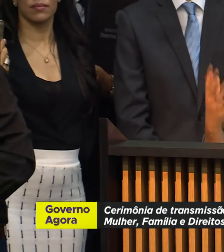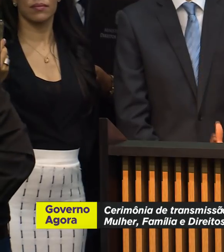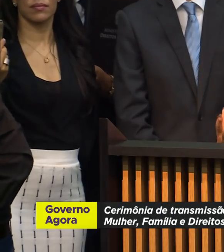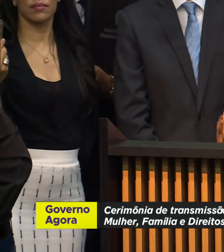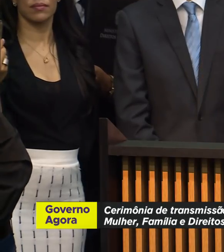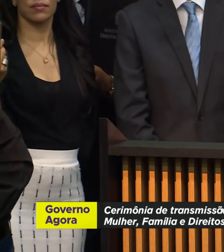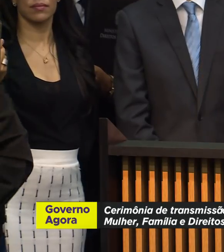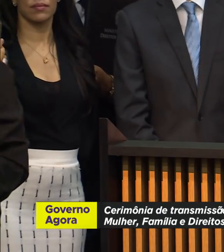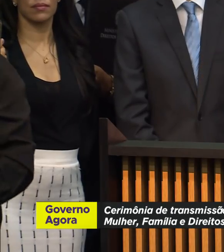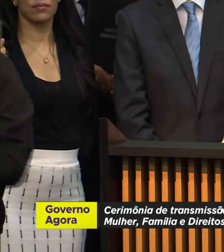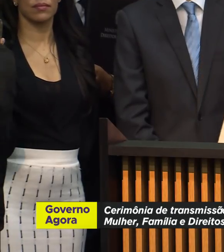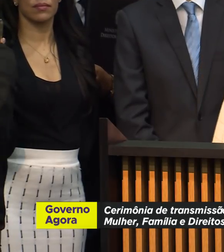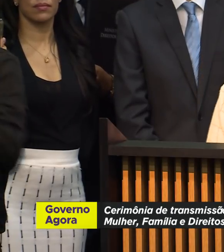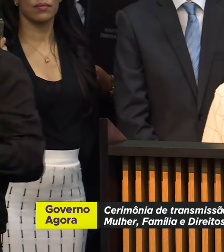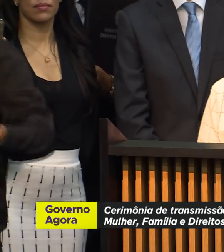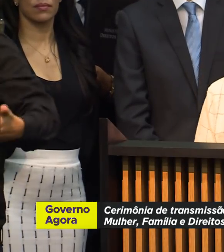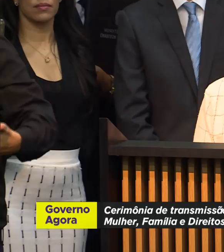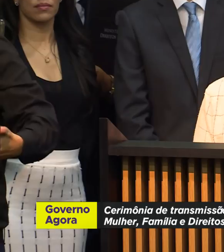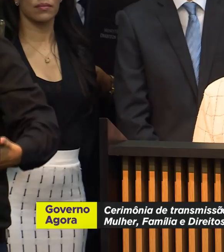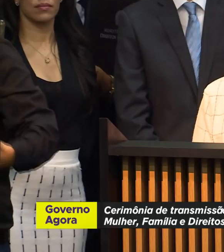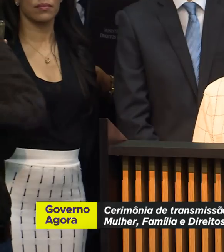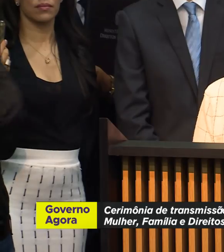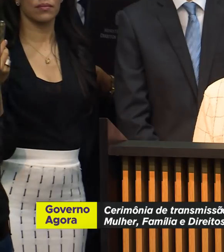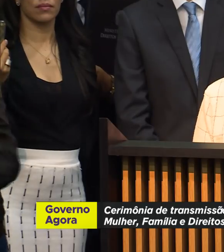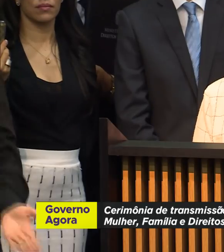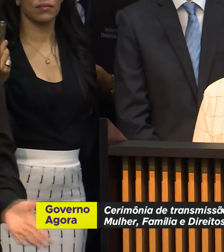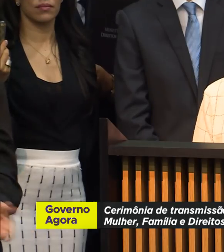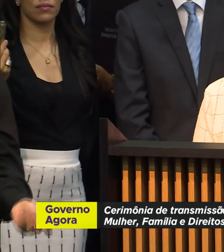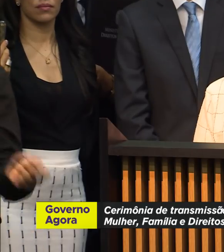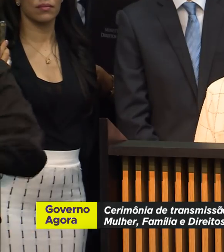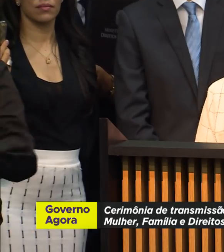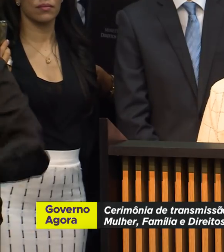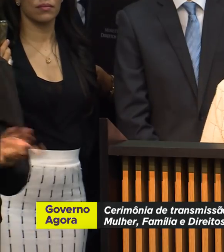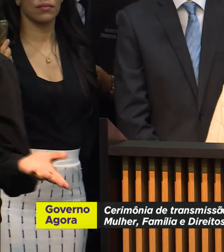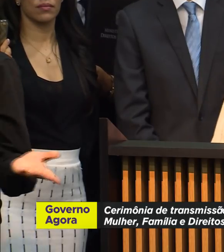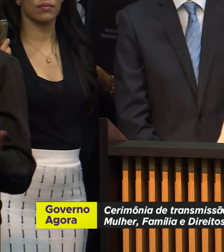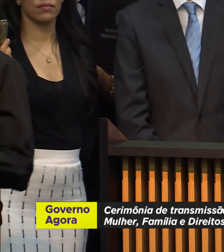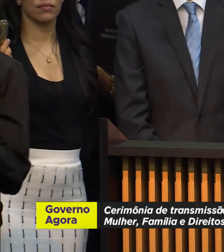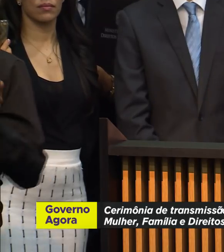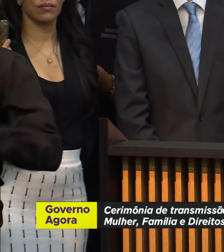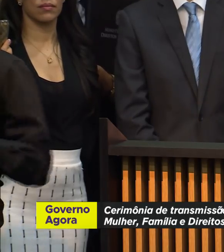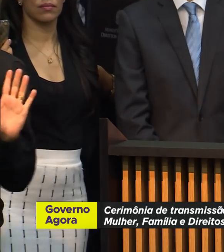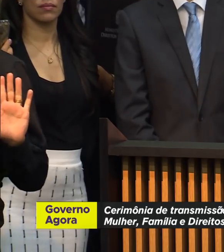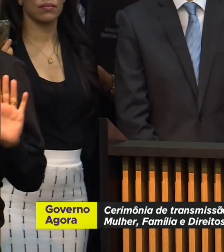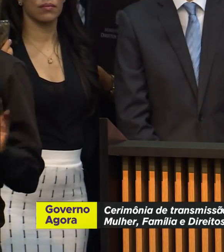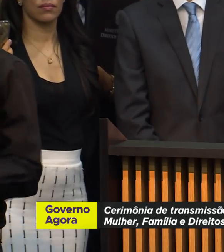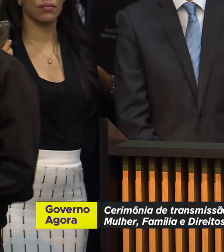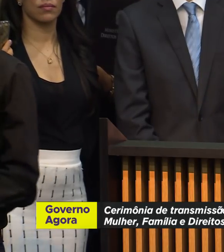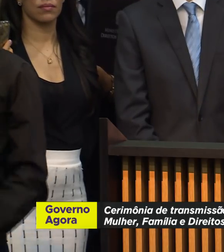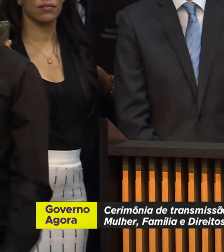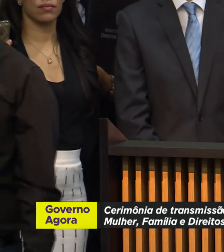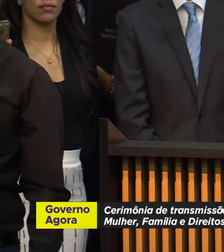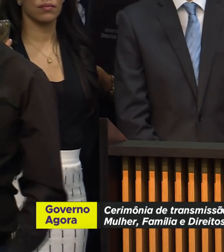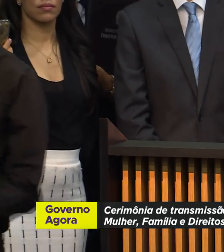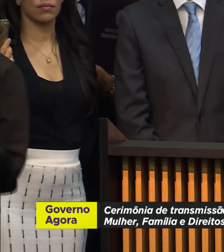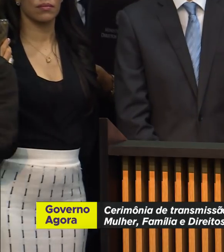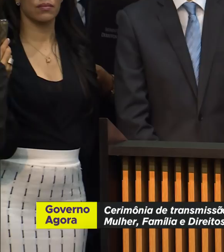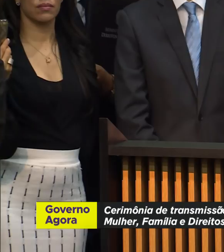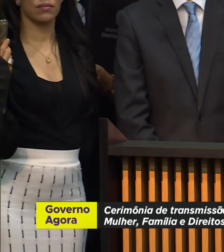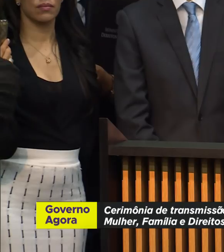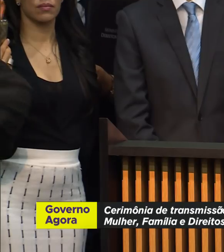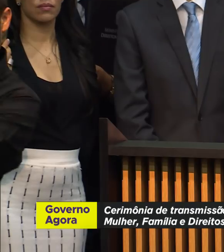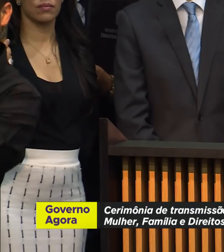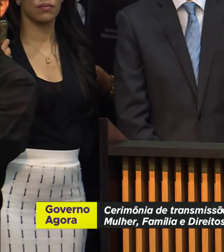mãe enterre seus dois bebezinhos gêmeos só por ser gêmeos? Perdi há 3 semanas atrás 2 menininhos com